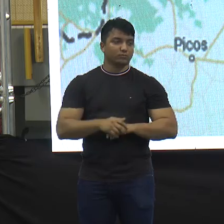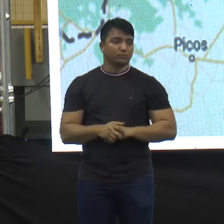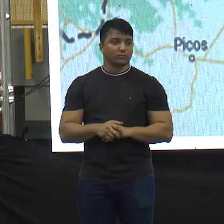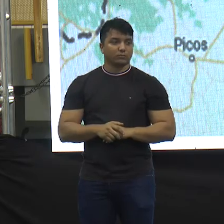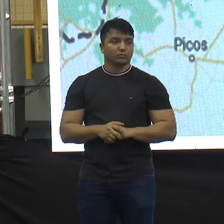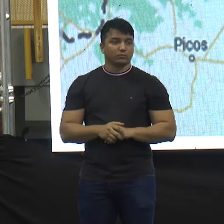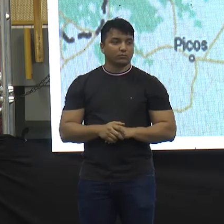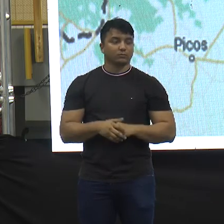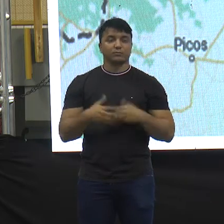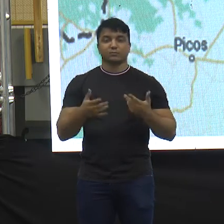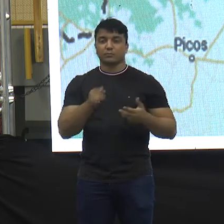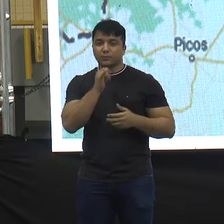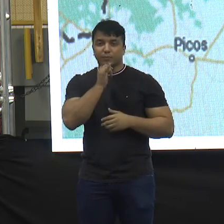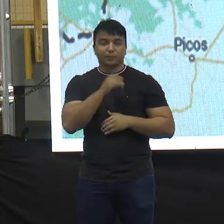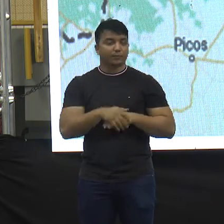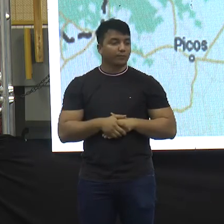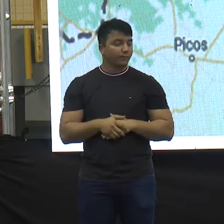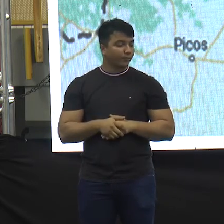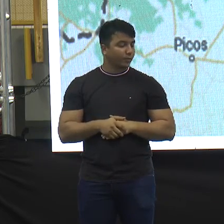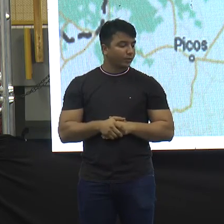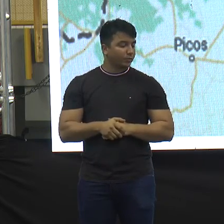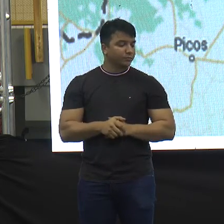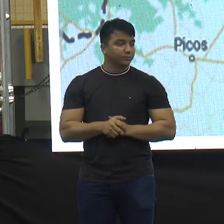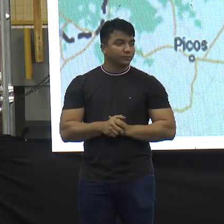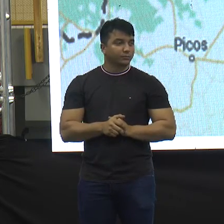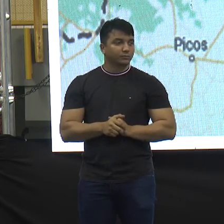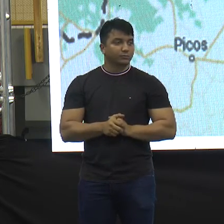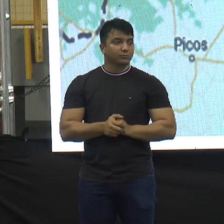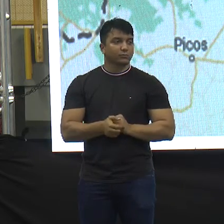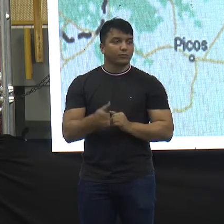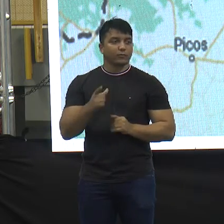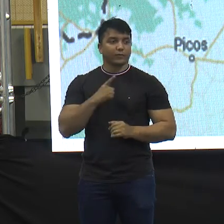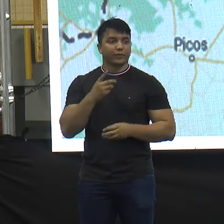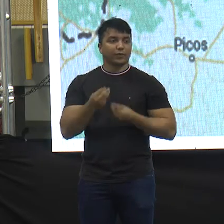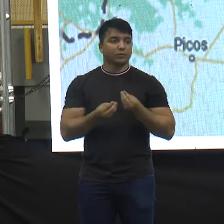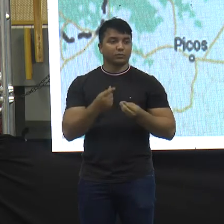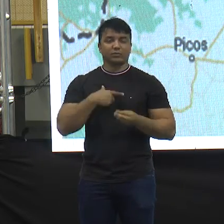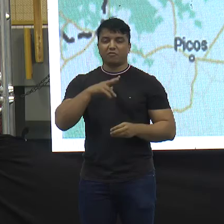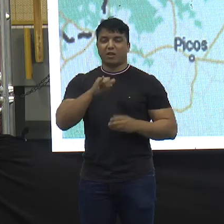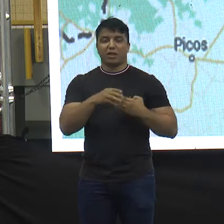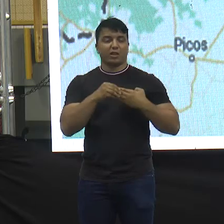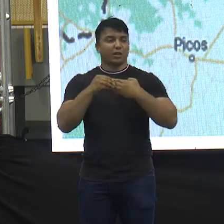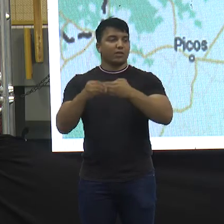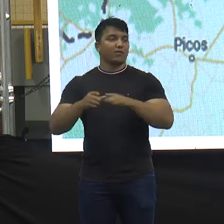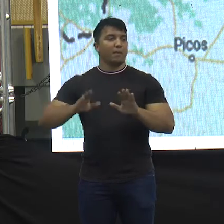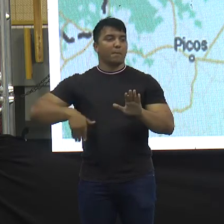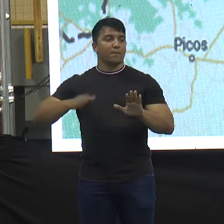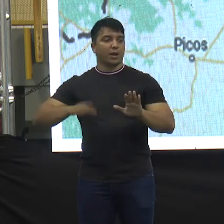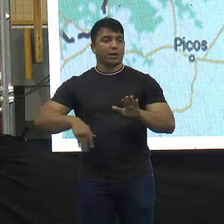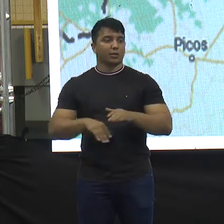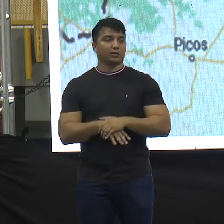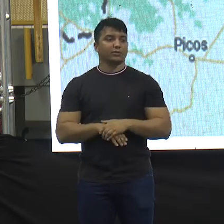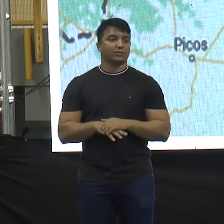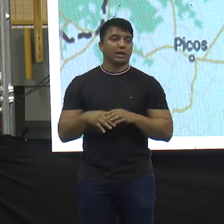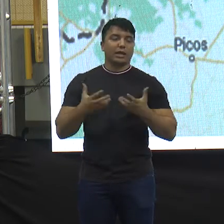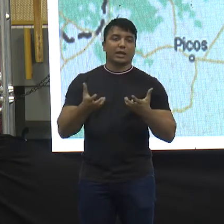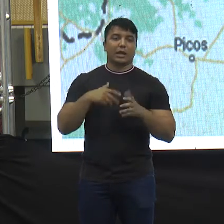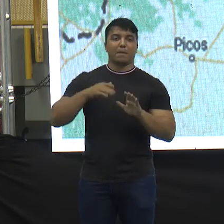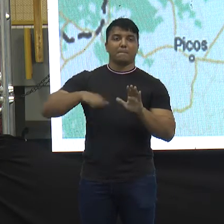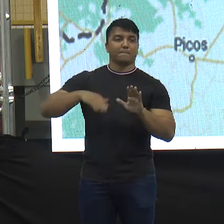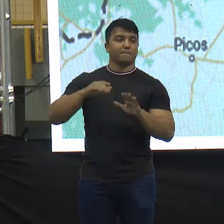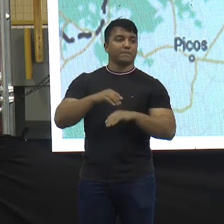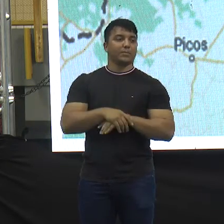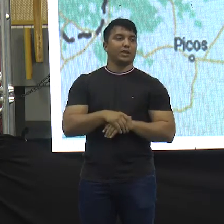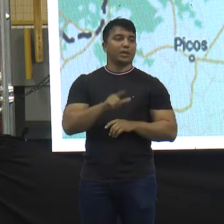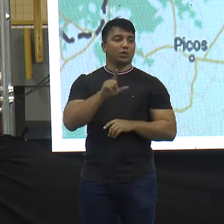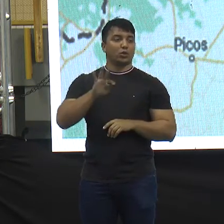Né? Tipo, cara, eu estou aí com uma paquera, eu vou levar ela para a praia, mas ela quer ir para a praia do